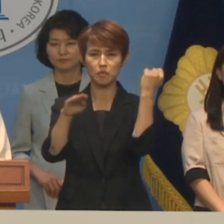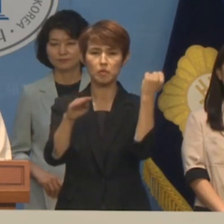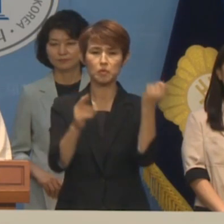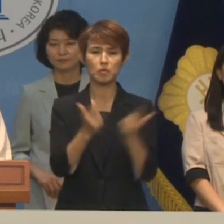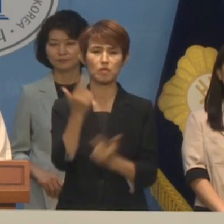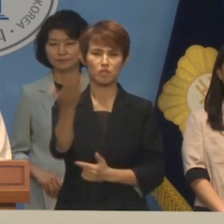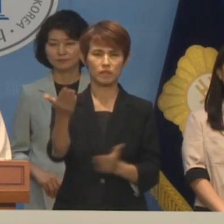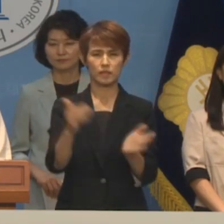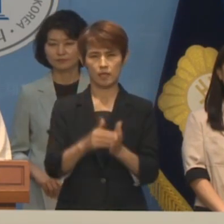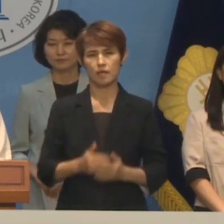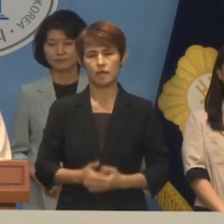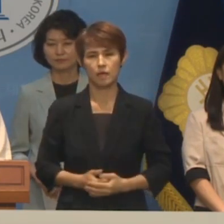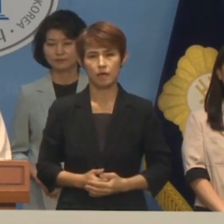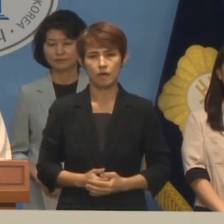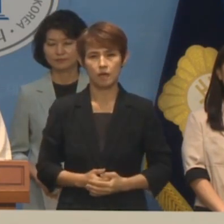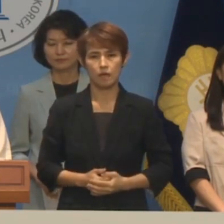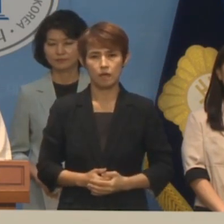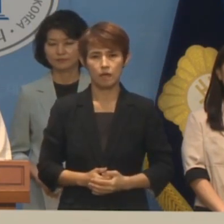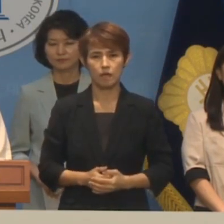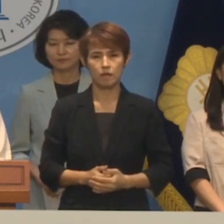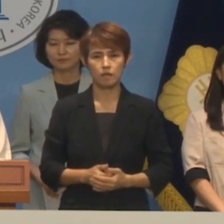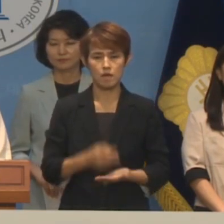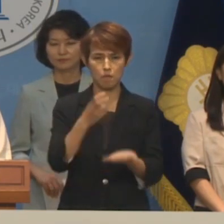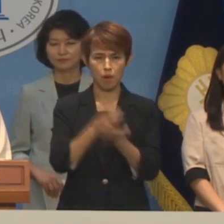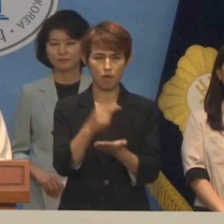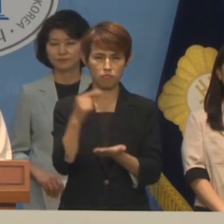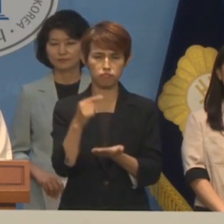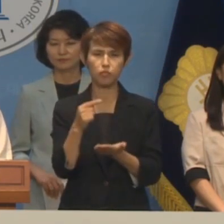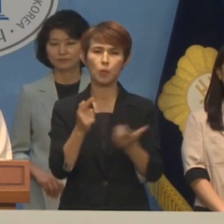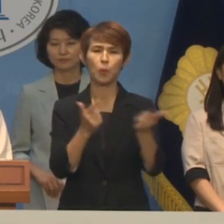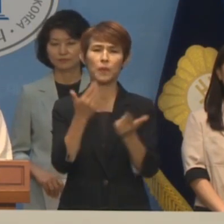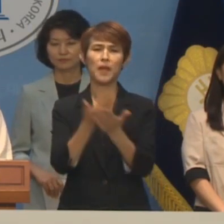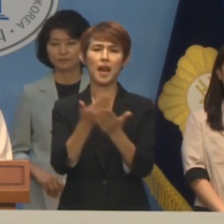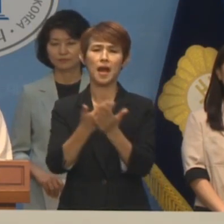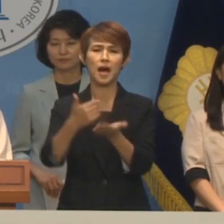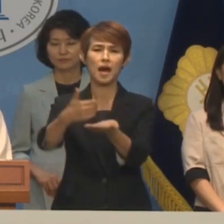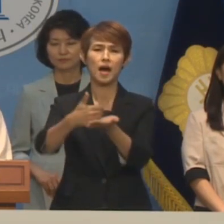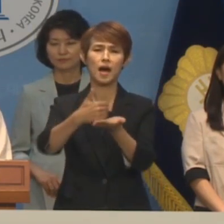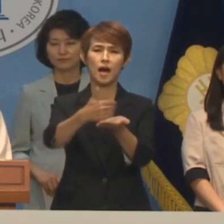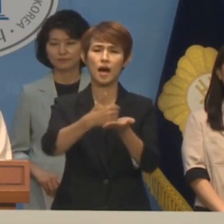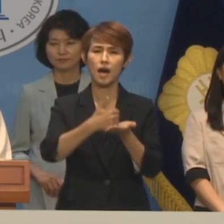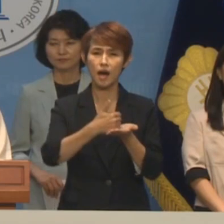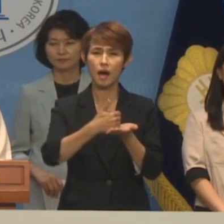버렸다. 그동안 규정 완화를 요구해온